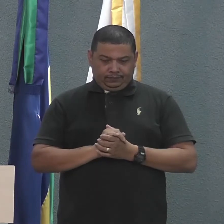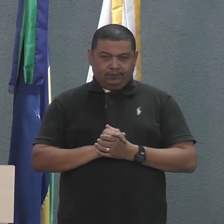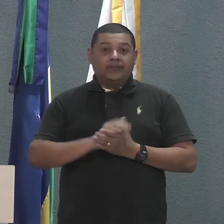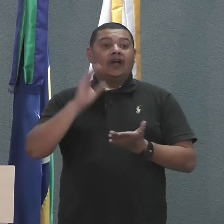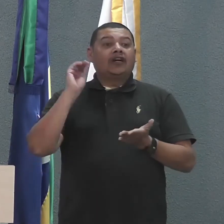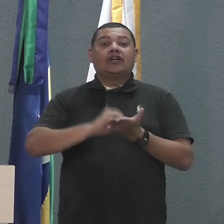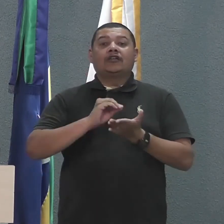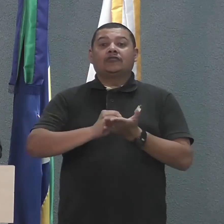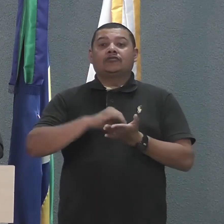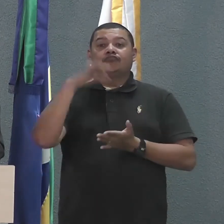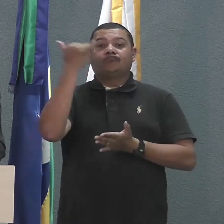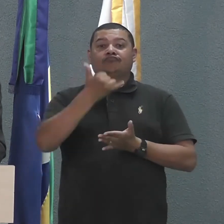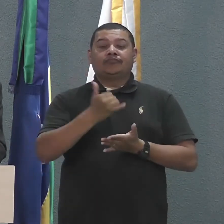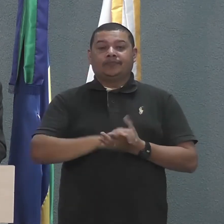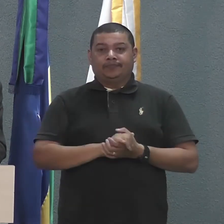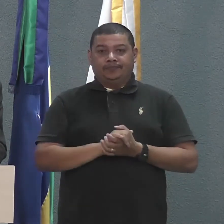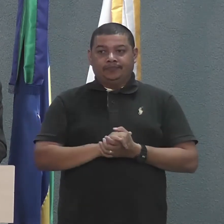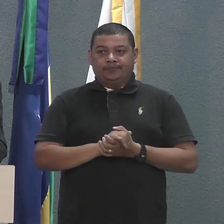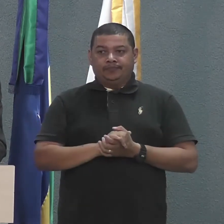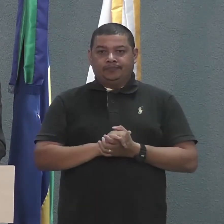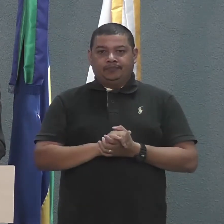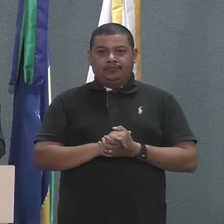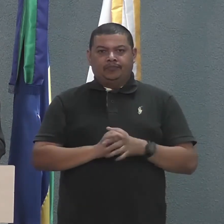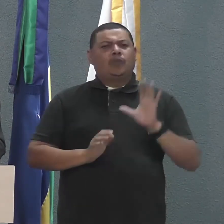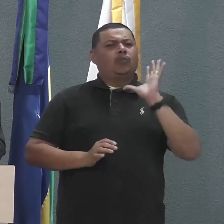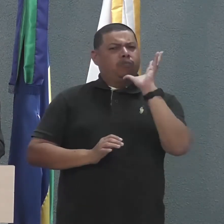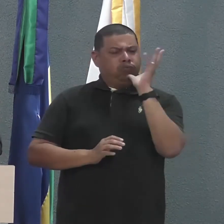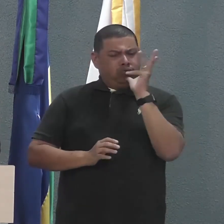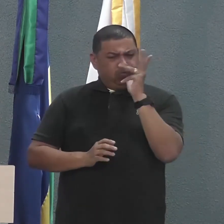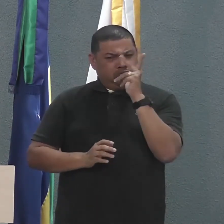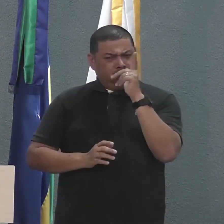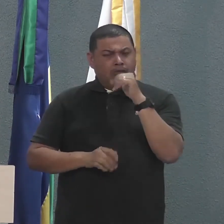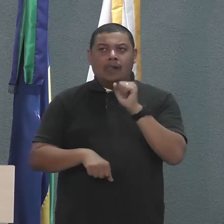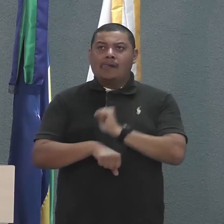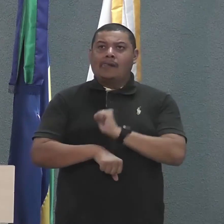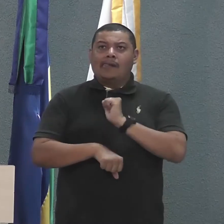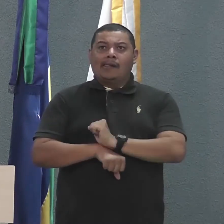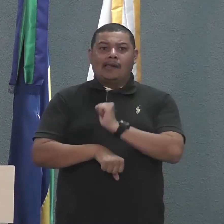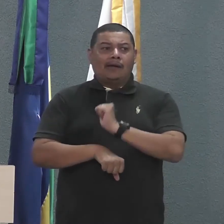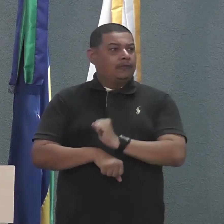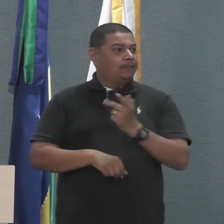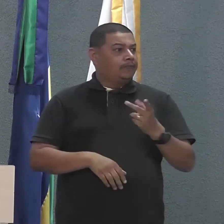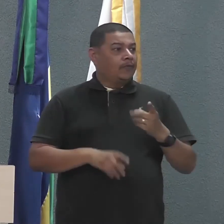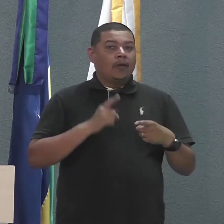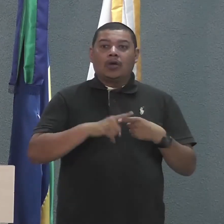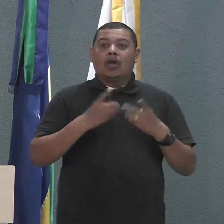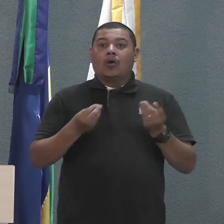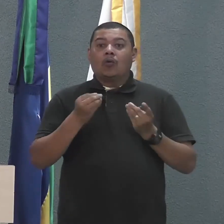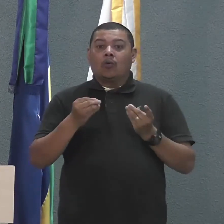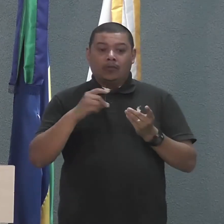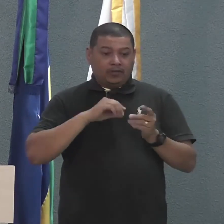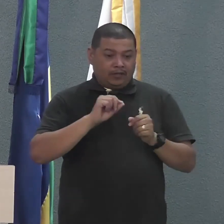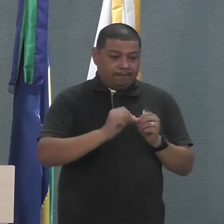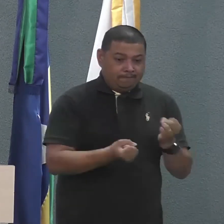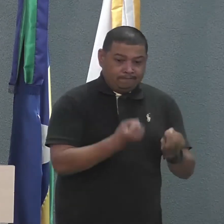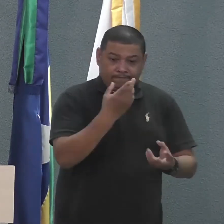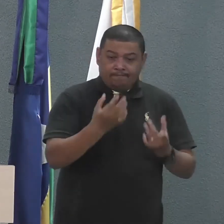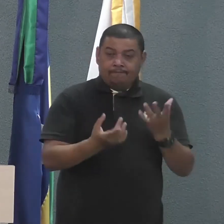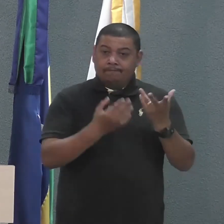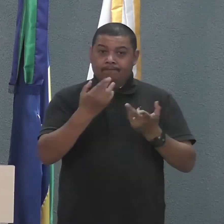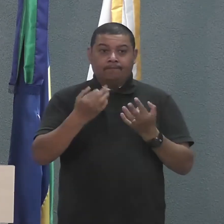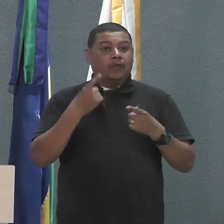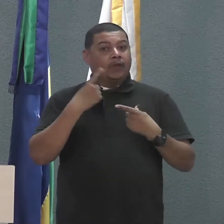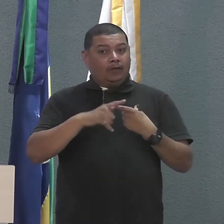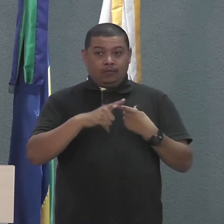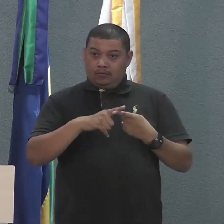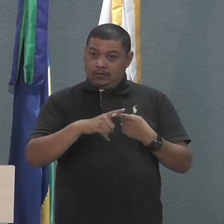faltou energia, e faltou por um longo período, colocando em risco toda uma produção ali do setor que investe